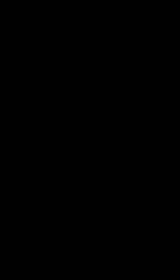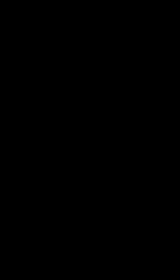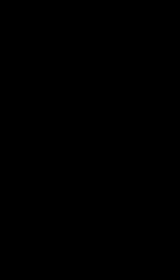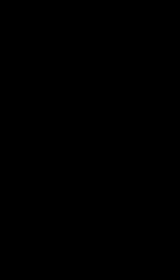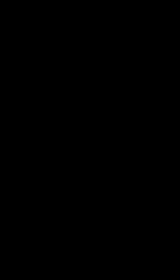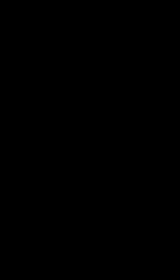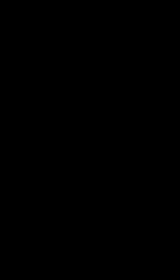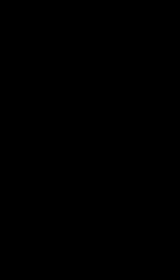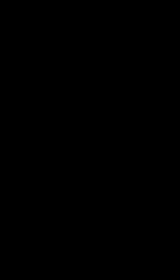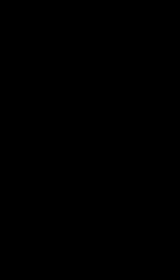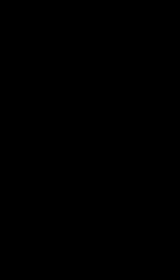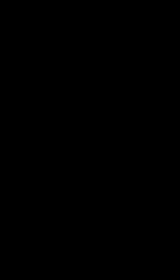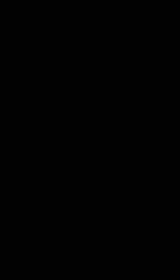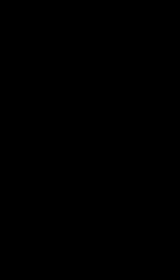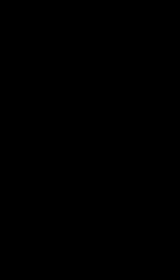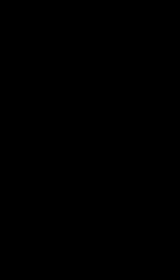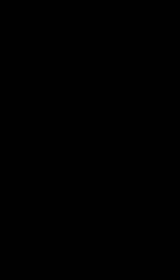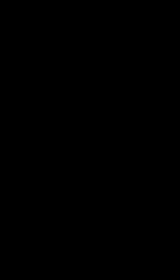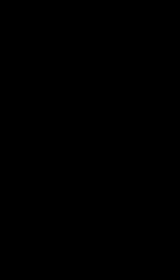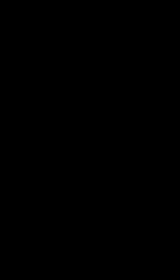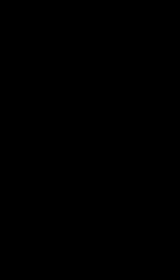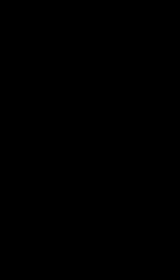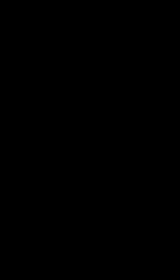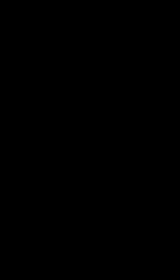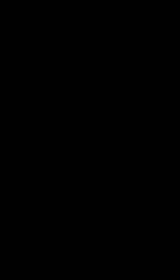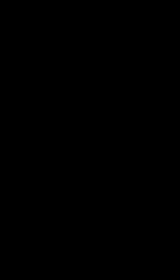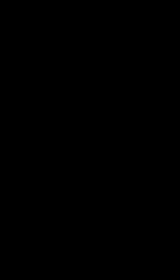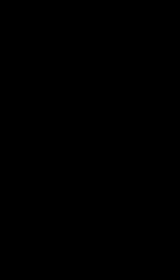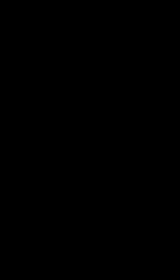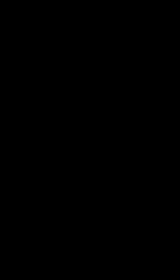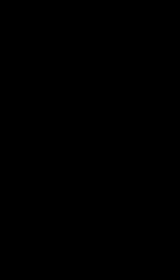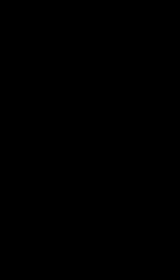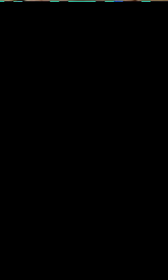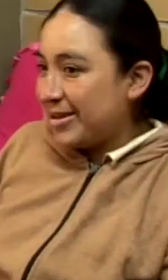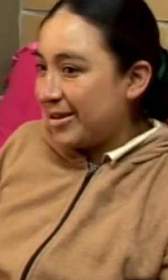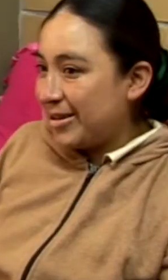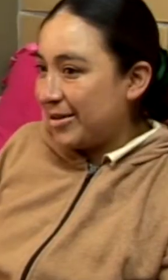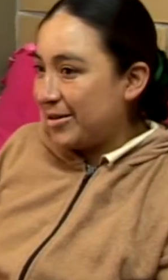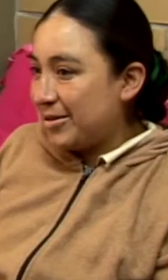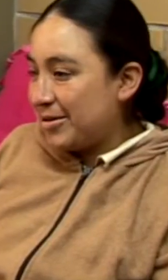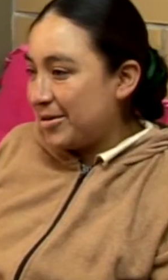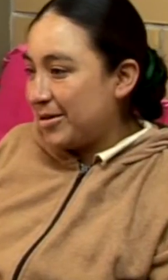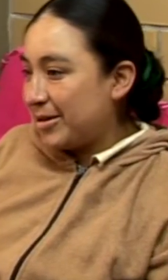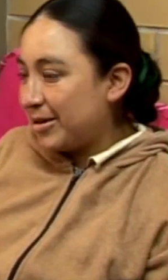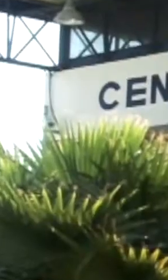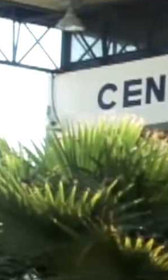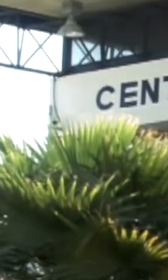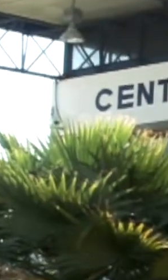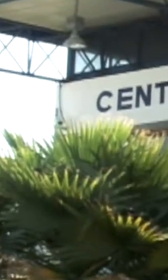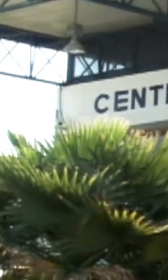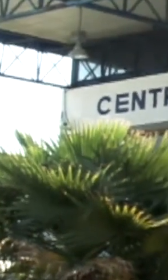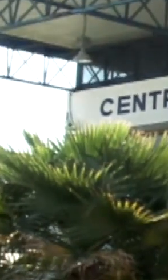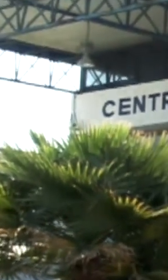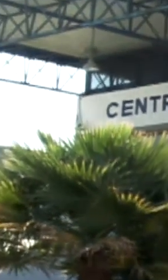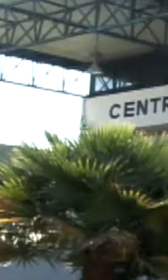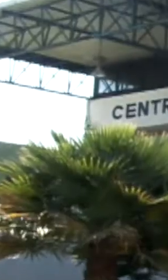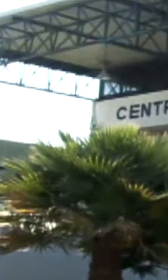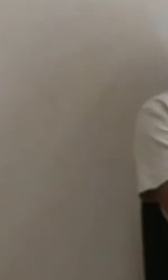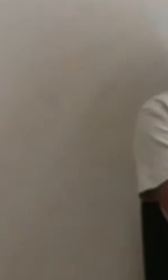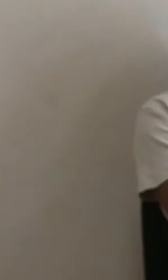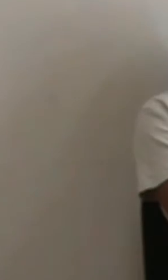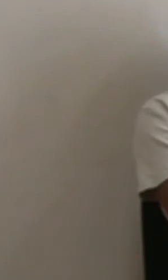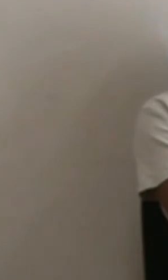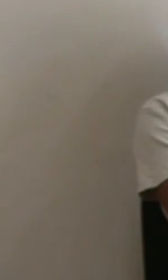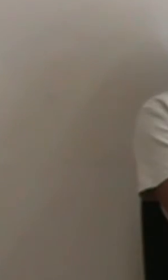de presunto secuestro de 6 agentes de la entonces Agencia Federal de Investigación. Por estas acusaciones, pasaron más de 3 años presas